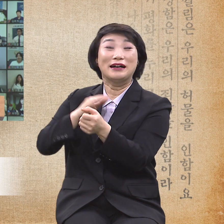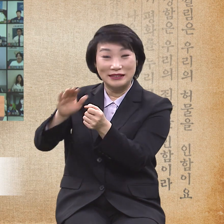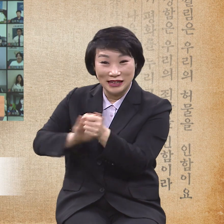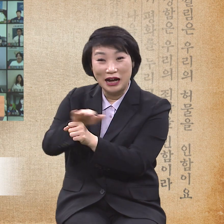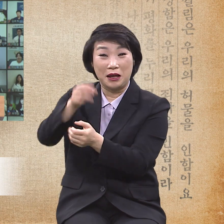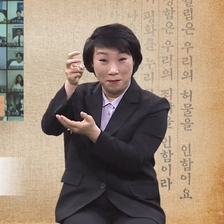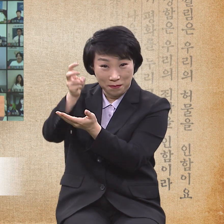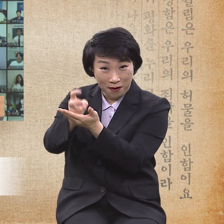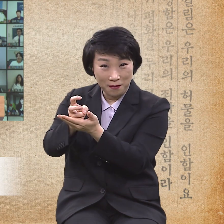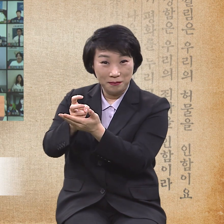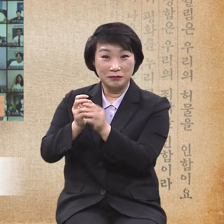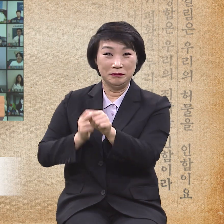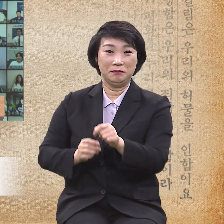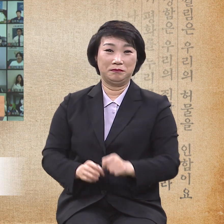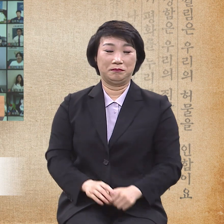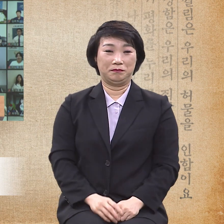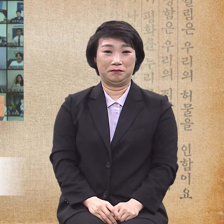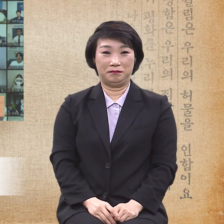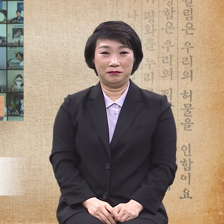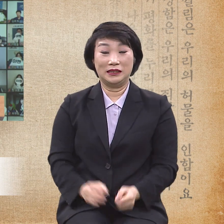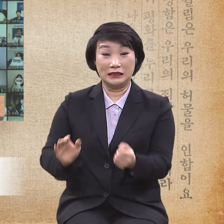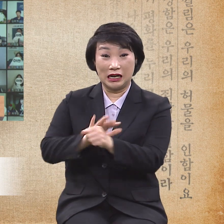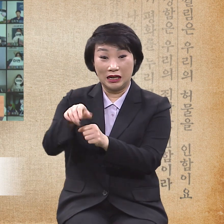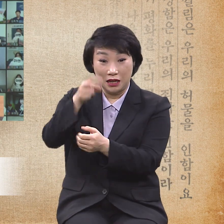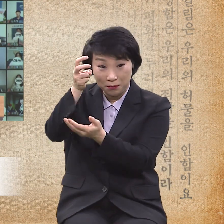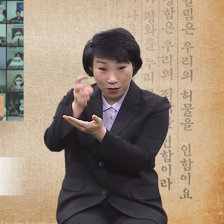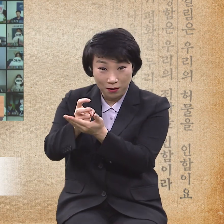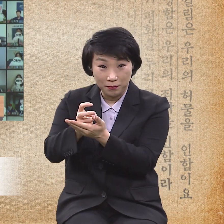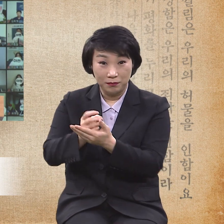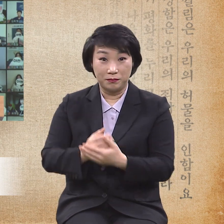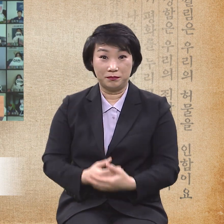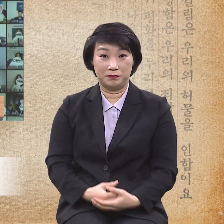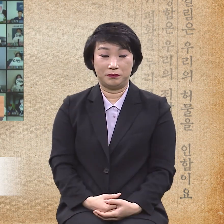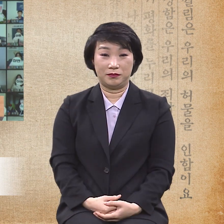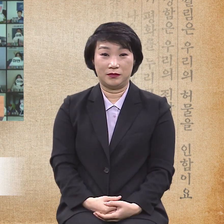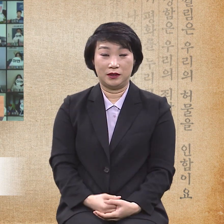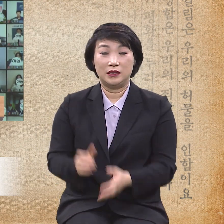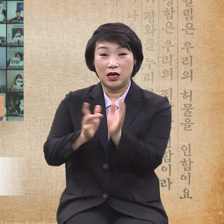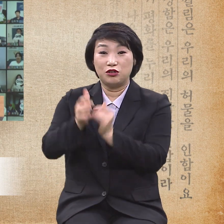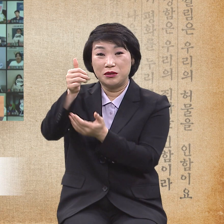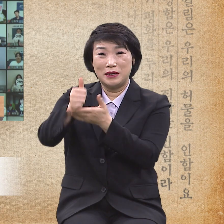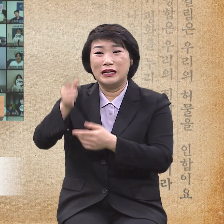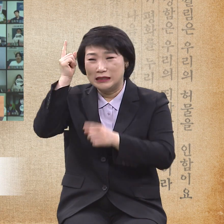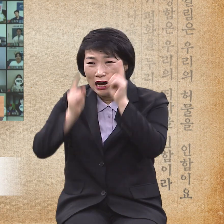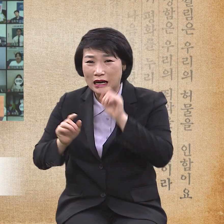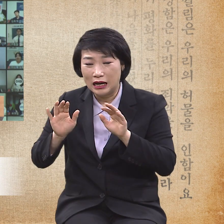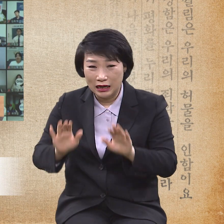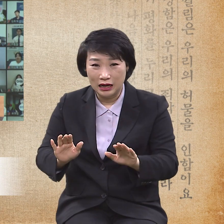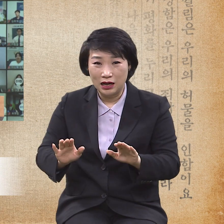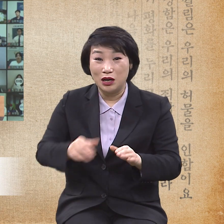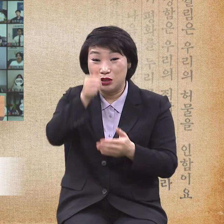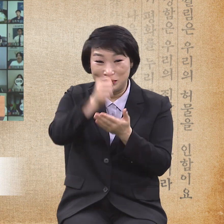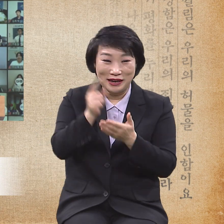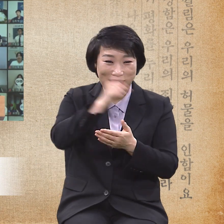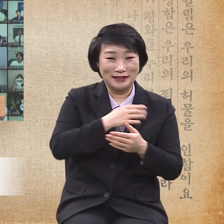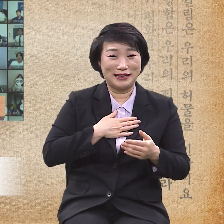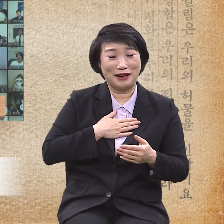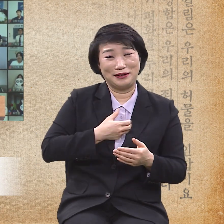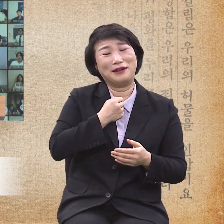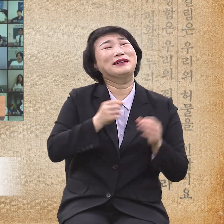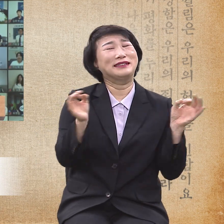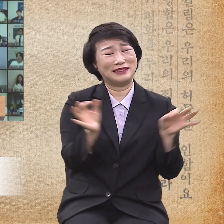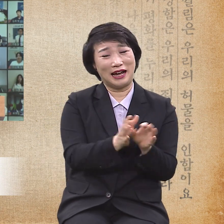사랑의 법이라 이 말입니다. 사랑의 법. 그가 상했으므로 죄악은